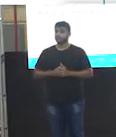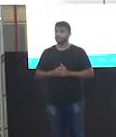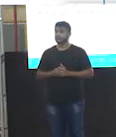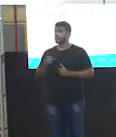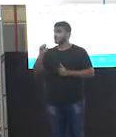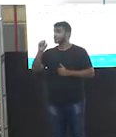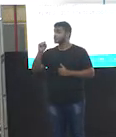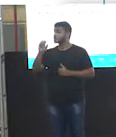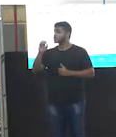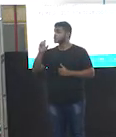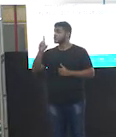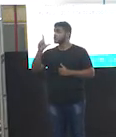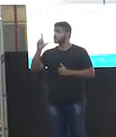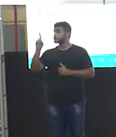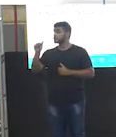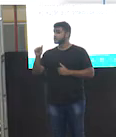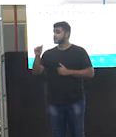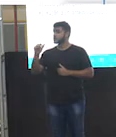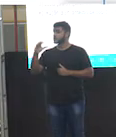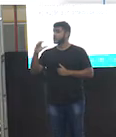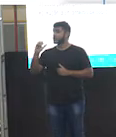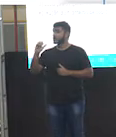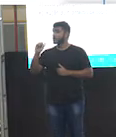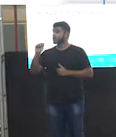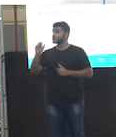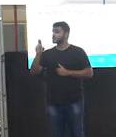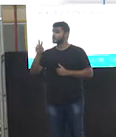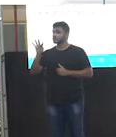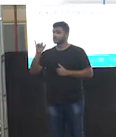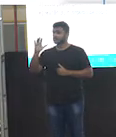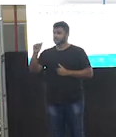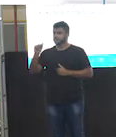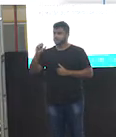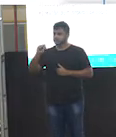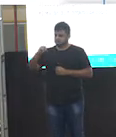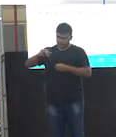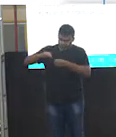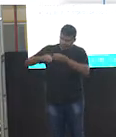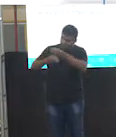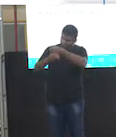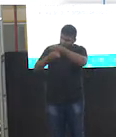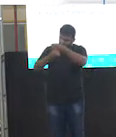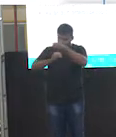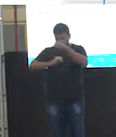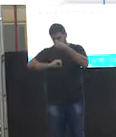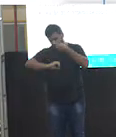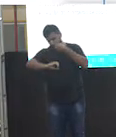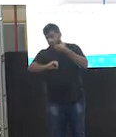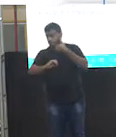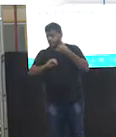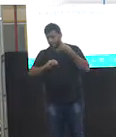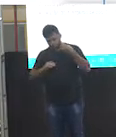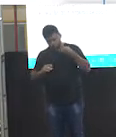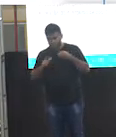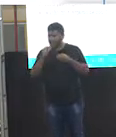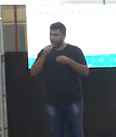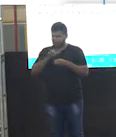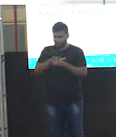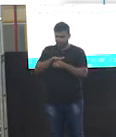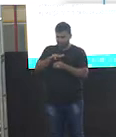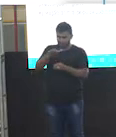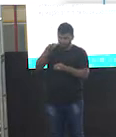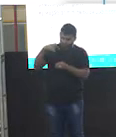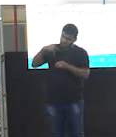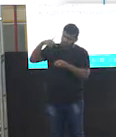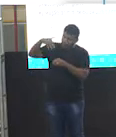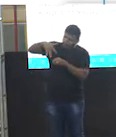cáustica pode ser usada no desentupimento de encanamentos domésticos. Foi o que eu falei para vocês.